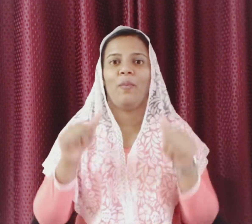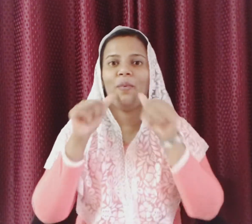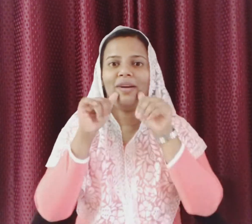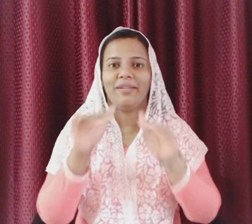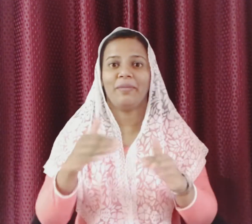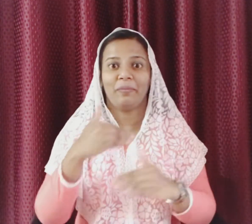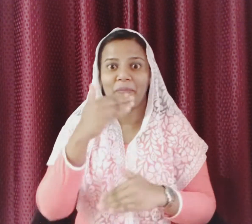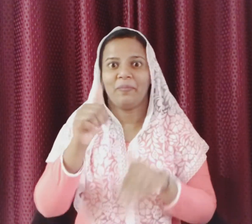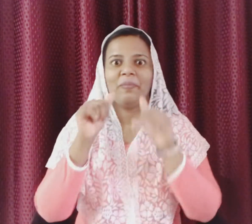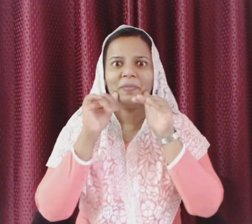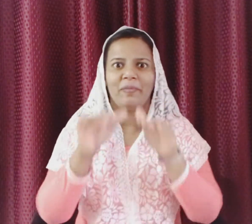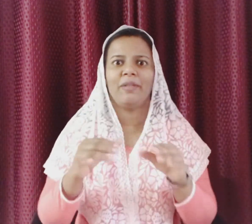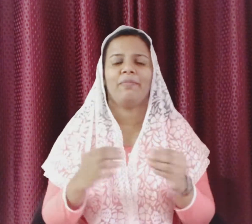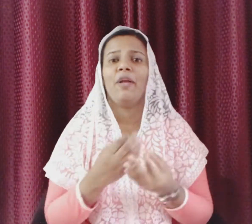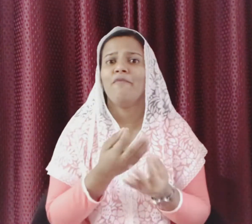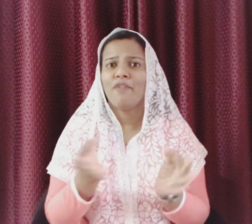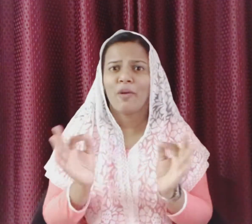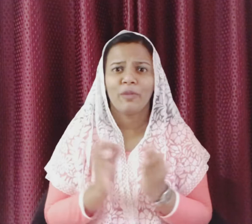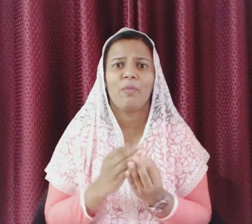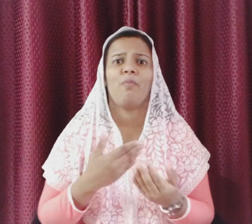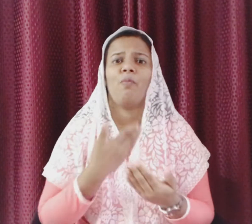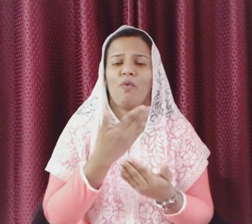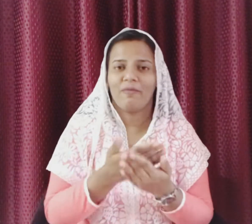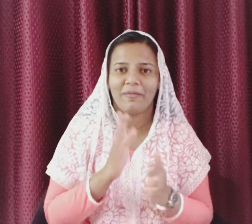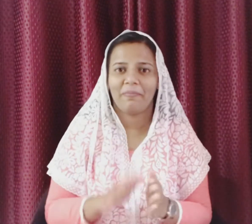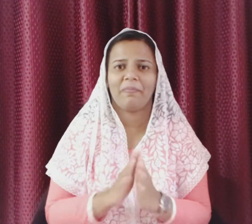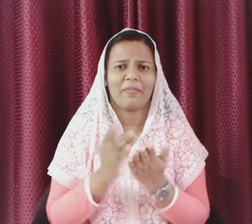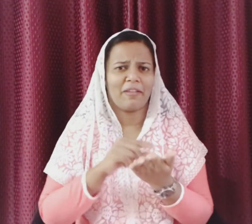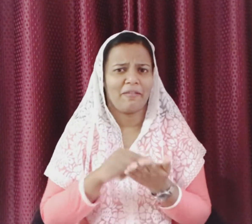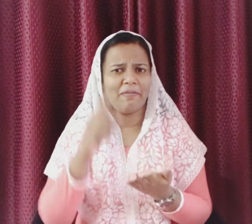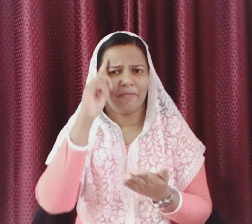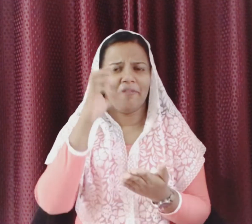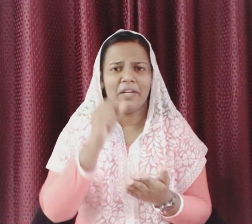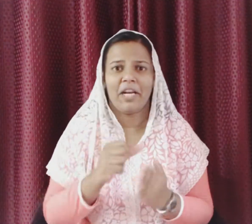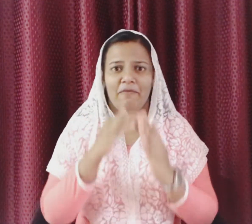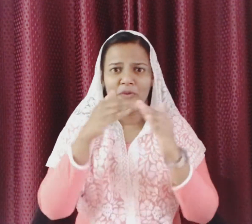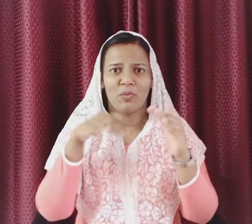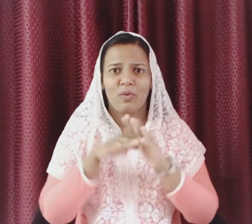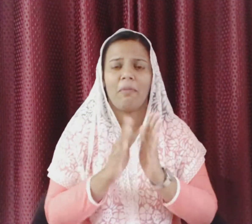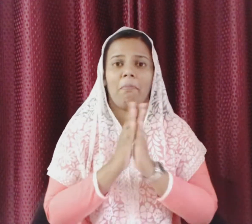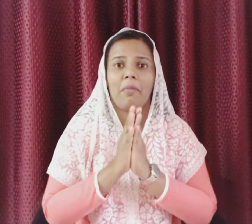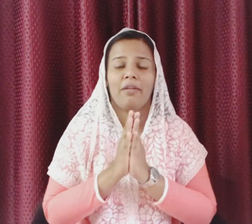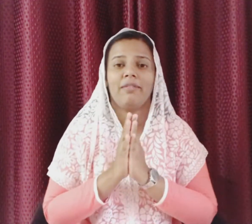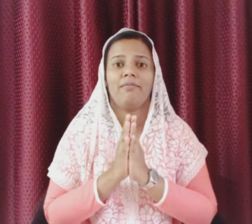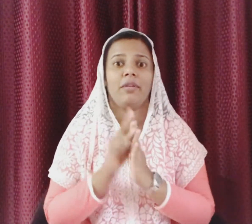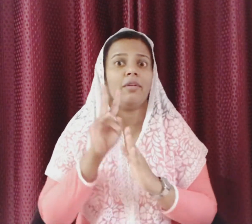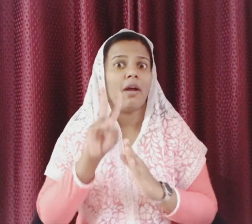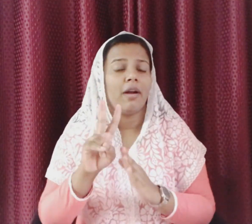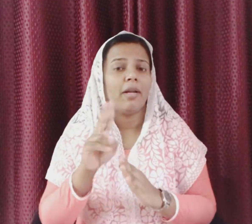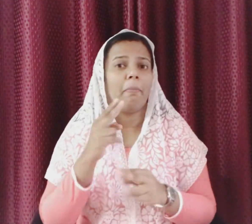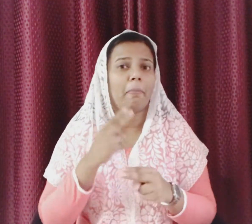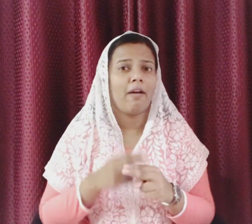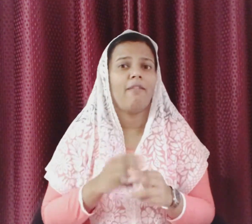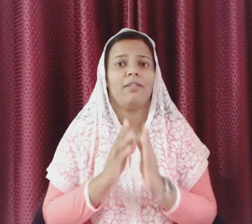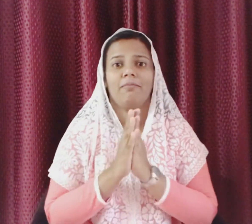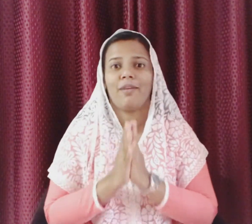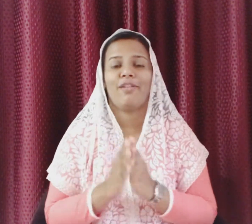അഭിവൃദ്ധിയിലേക്ക് വരും. കൂട്ടായ്മകൾ കൂടണം, ദൈവവചനം കേൾക്കണം, കർത്താവിനോട് കൂടുതൽ അടുക്കണം, വീട്ടിൽ ഭവനത്തിൽ പ്രാർത്ഥന, രണ്ടു നേരമെങ്കിലും അവൻ കുടുംബമായിട്ട്